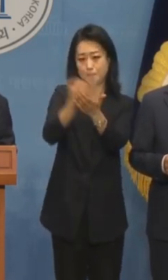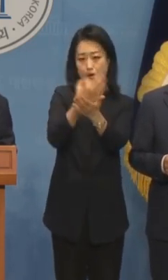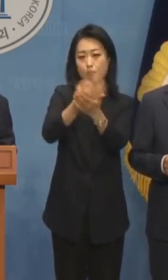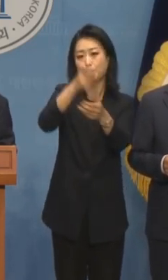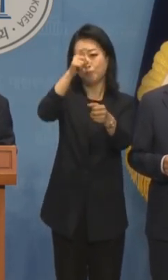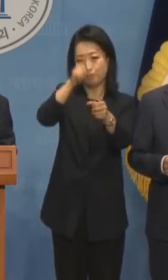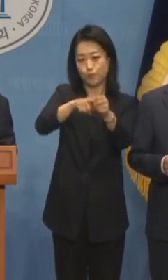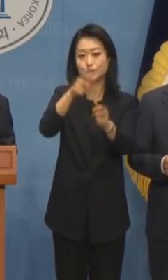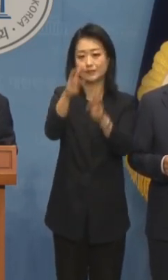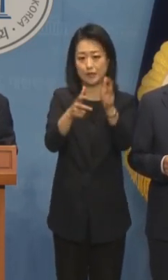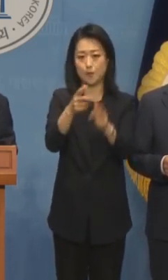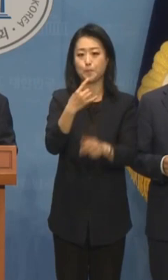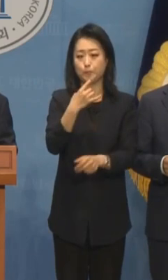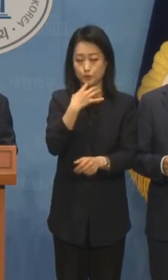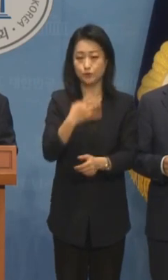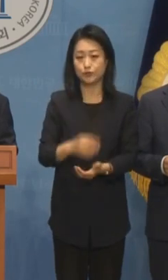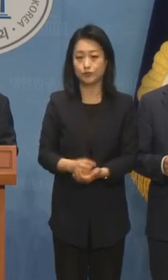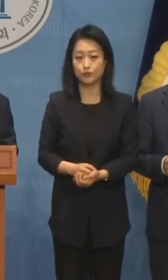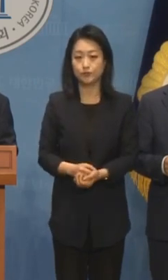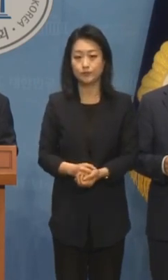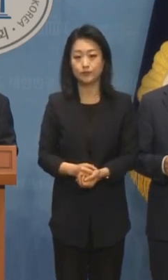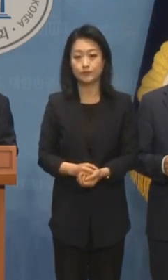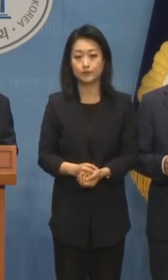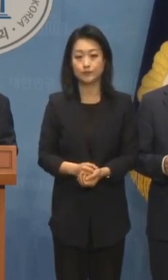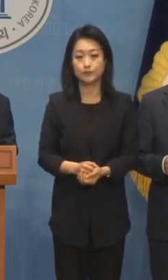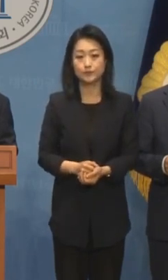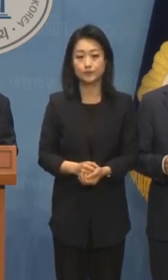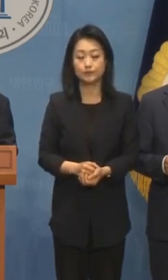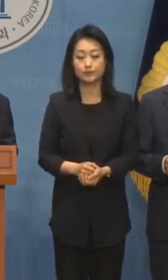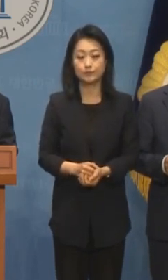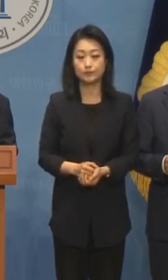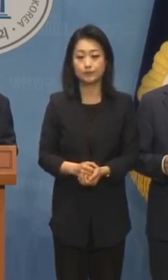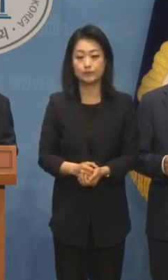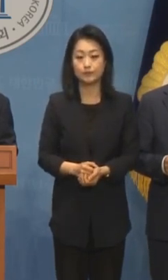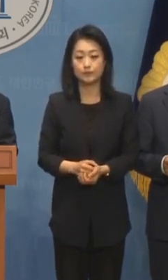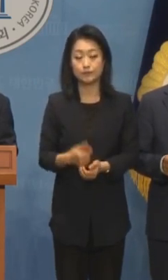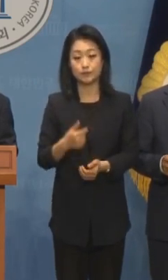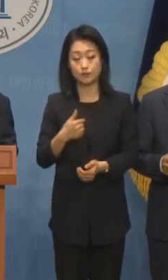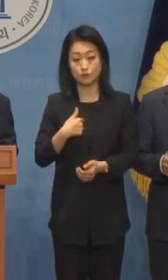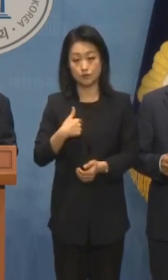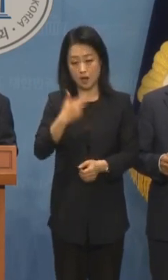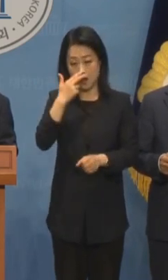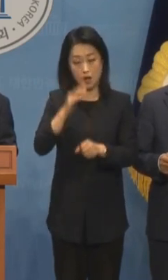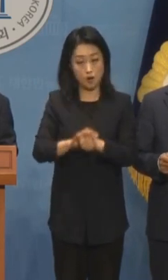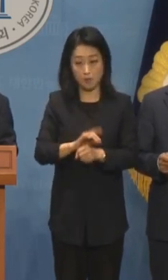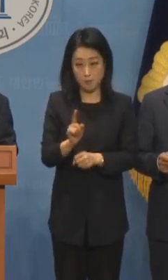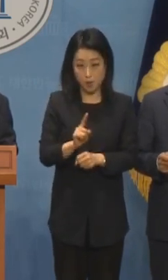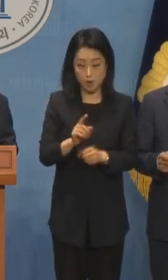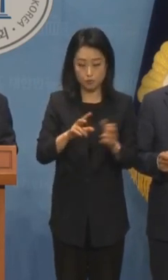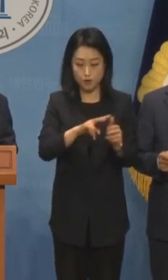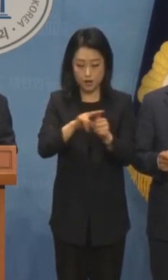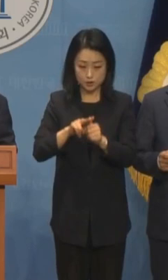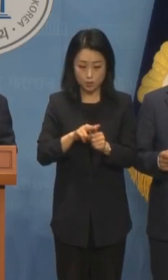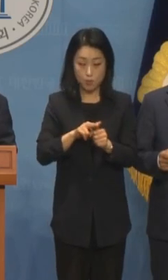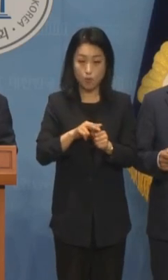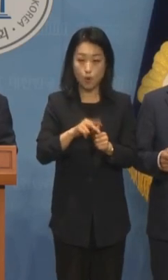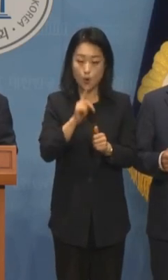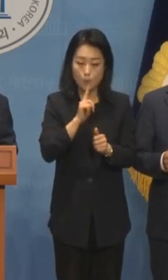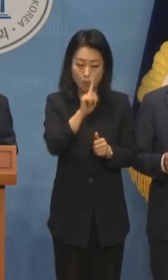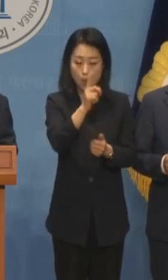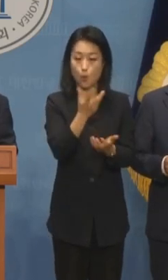짓습니다. 이에 대해 통탄할 일은 국정원 첩보 보고서